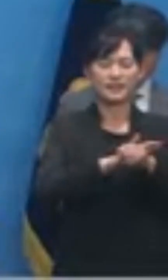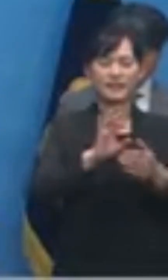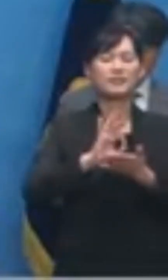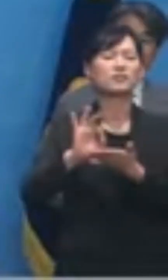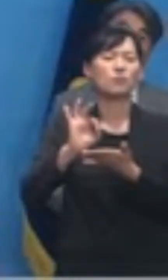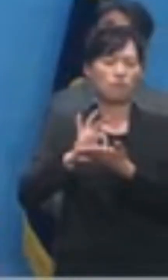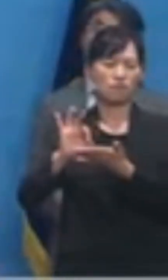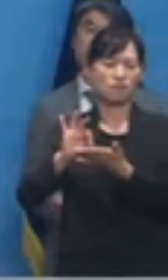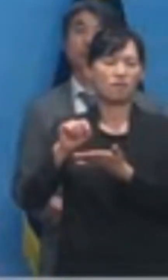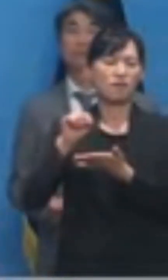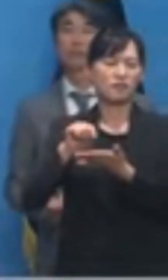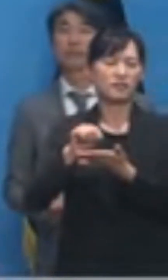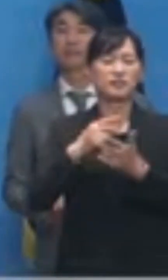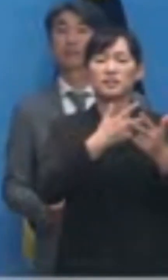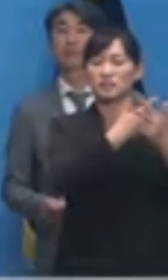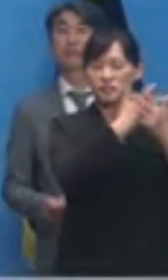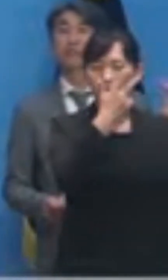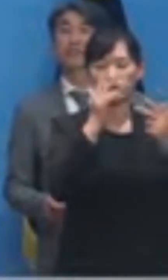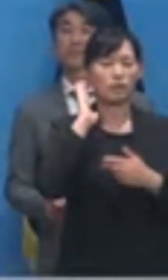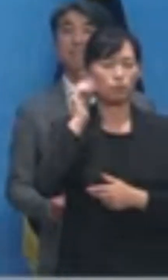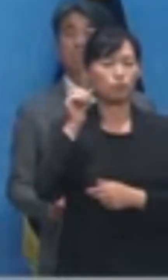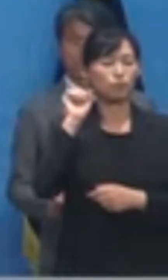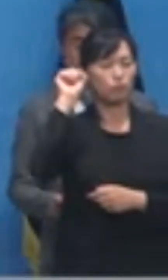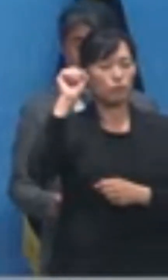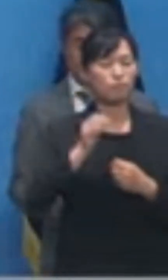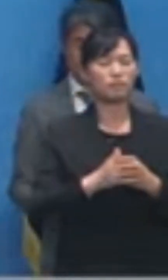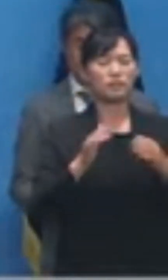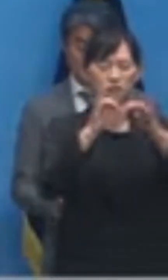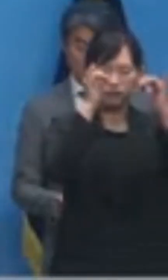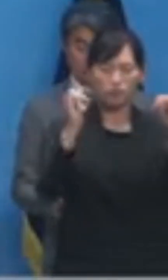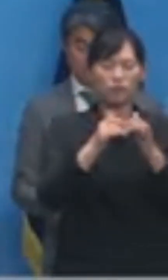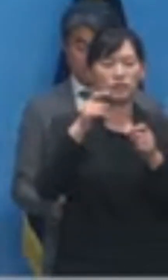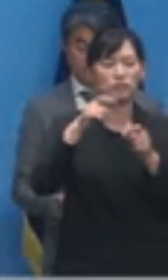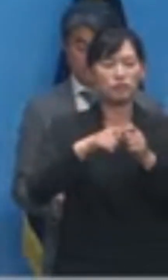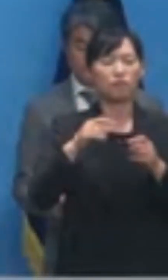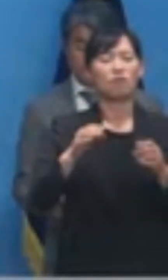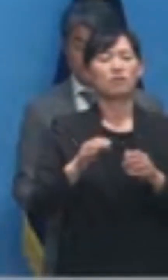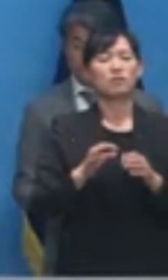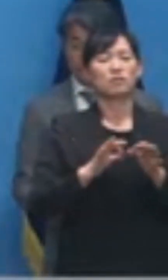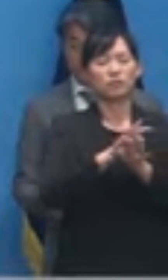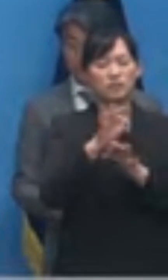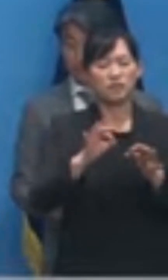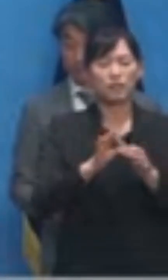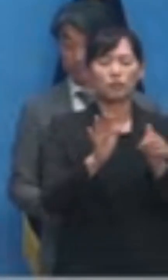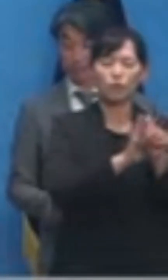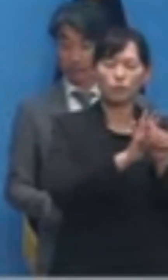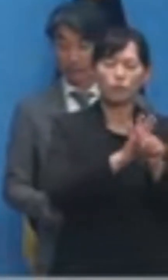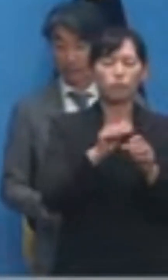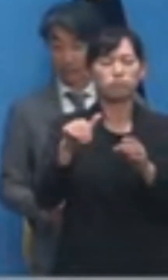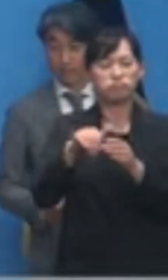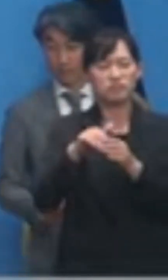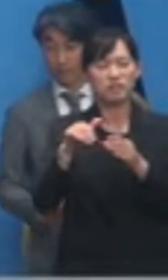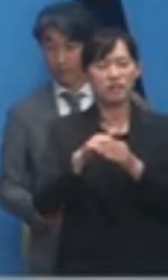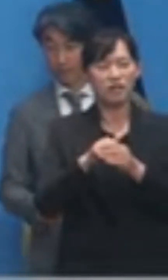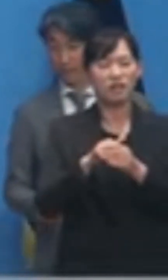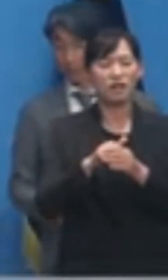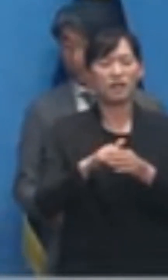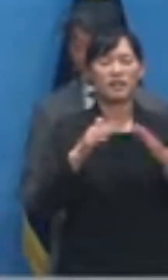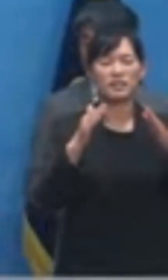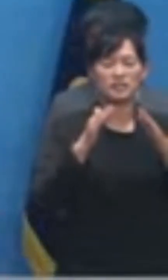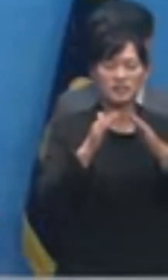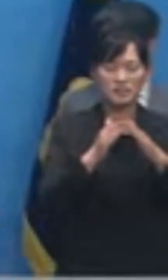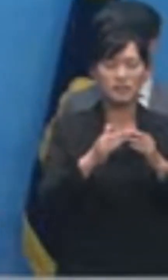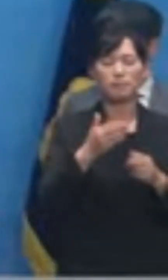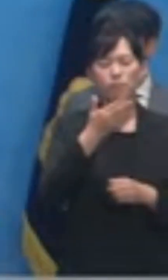하는 대통령 후보입니다. 사회적 경제가 돌봄, 의료, 문화, 에너지, 주거, 교통,